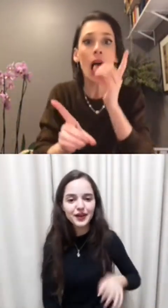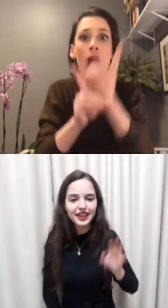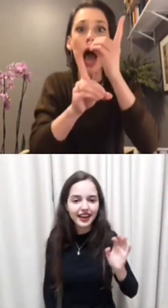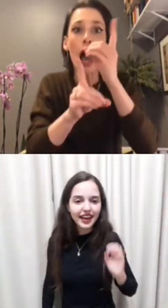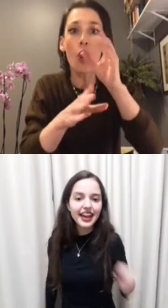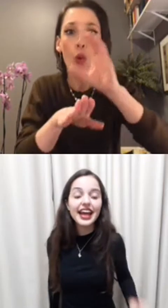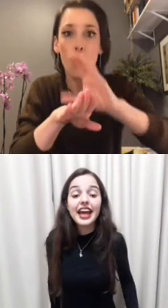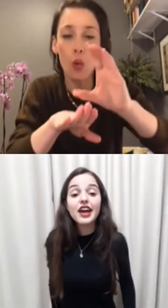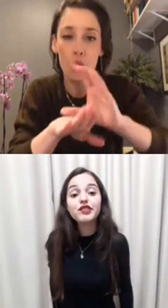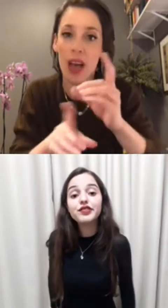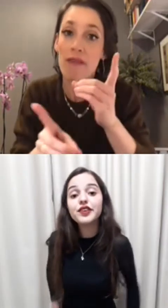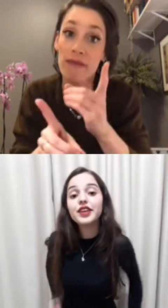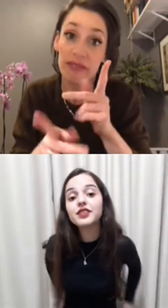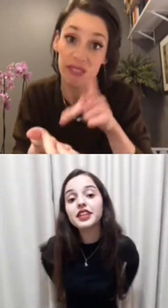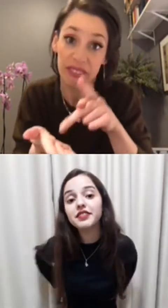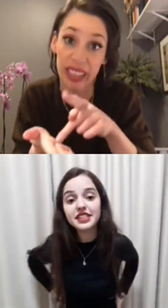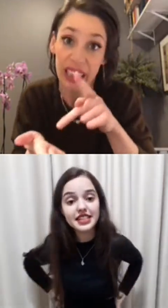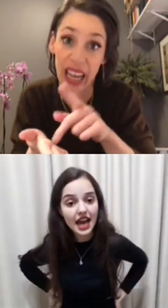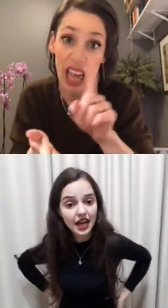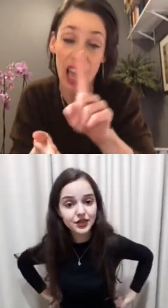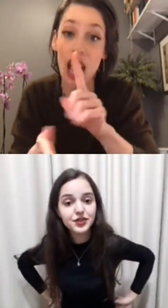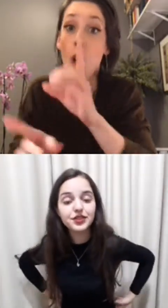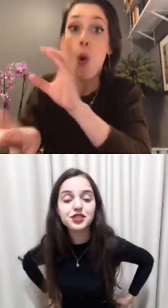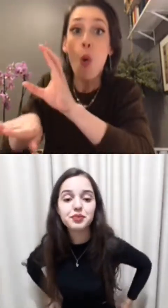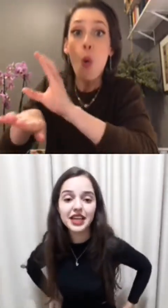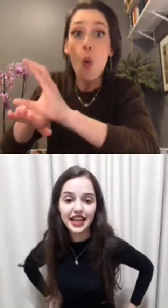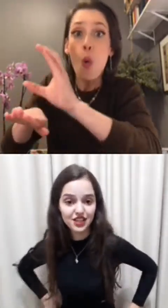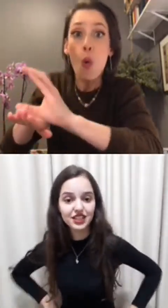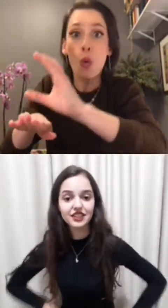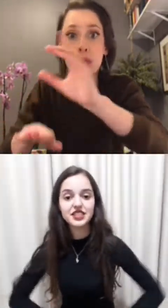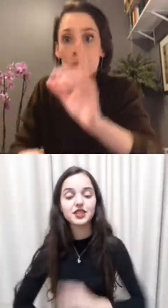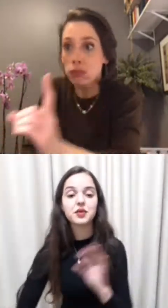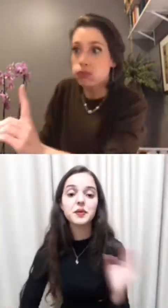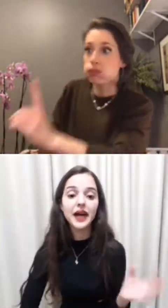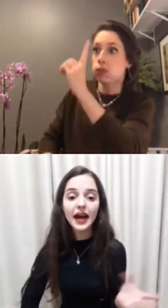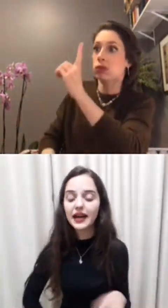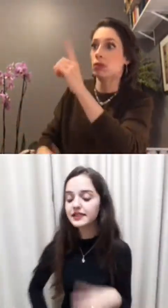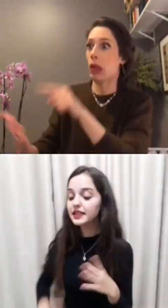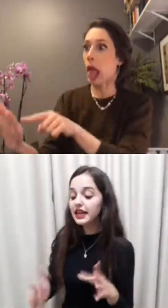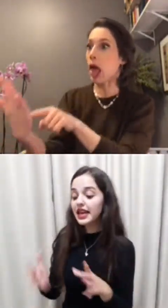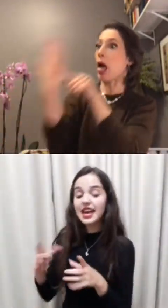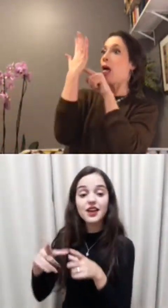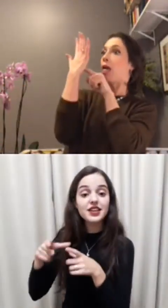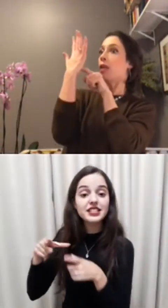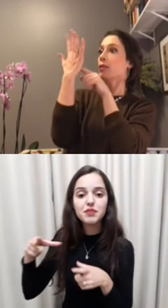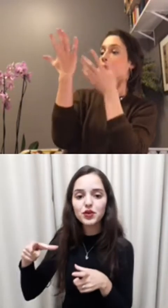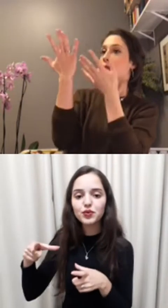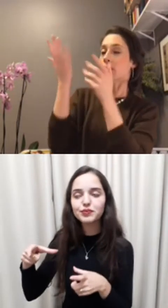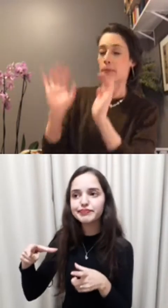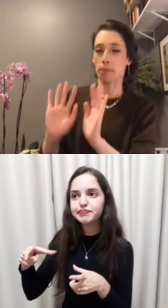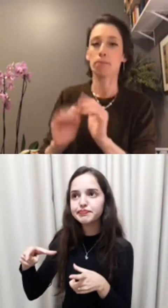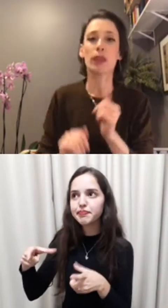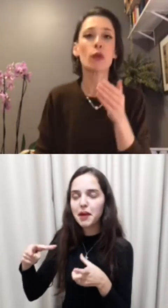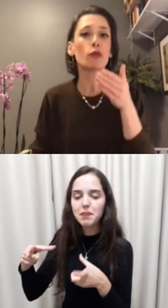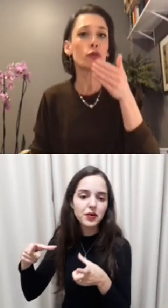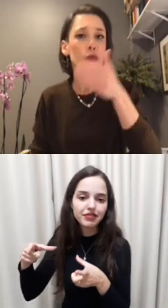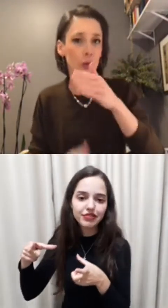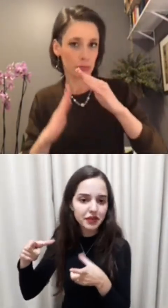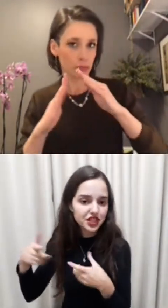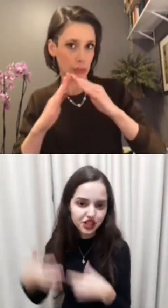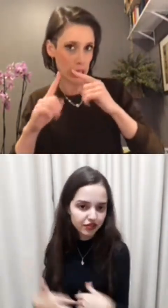Por quê? Eu fui no aniversário de uma igreja que estava sendo comemorado, e aí eu recebi um